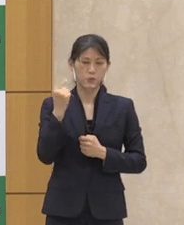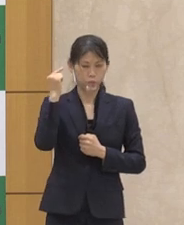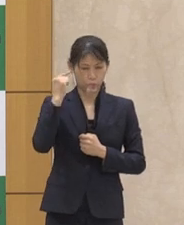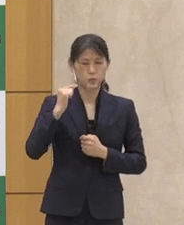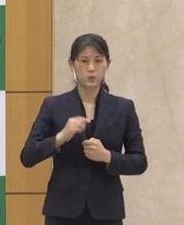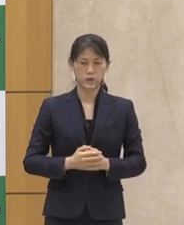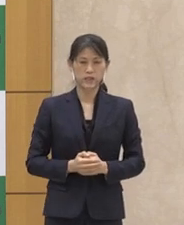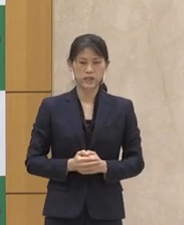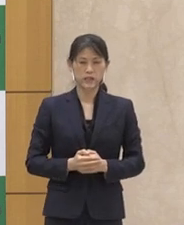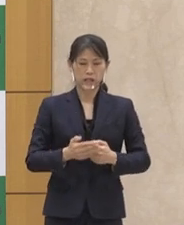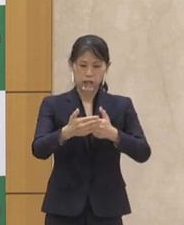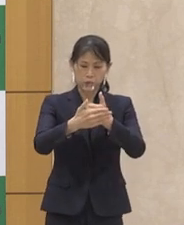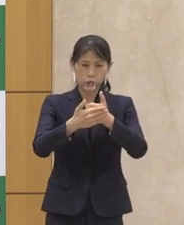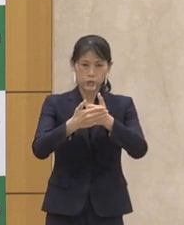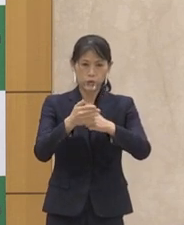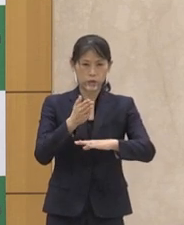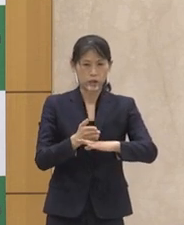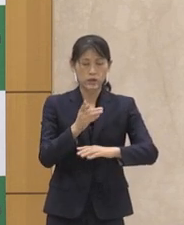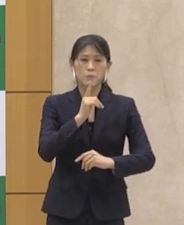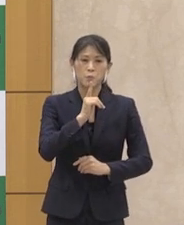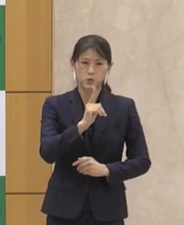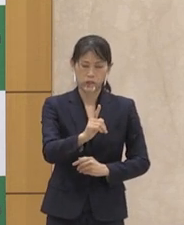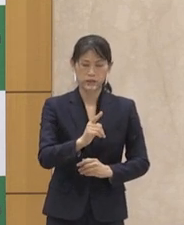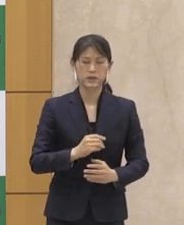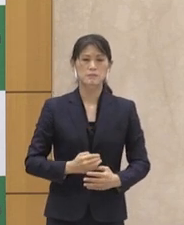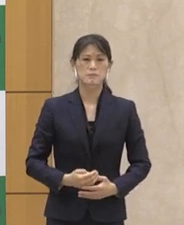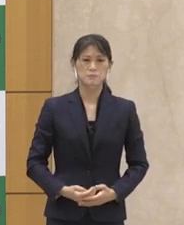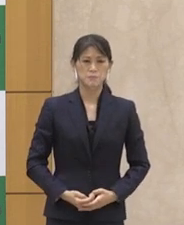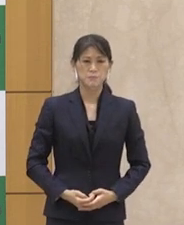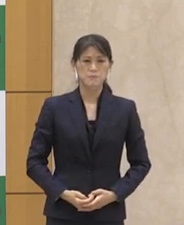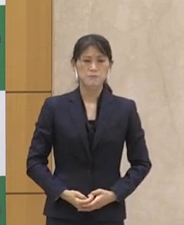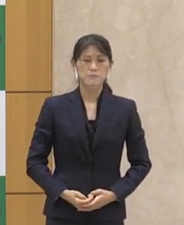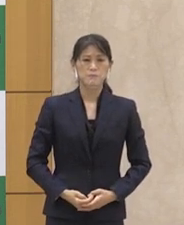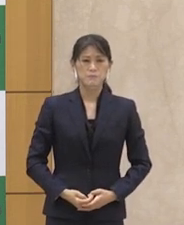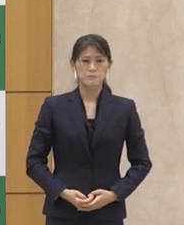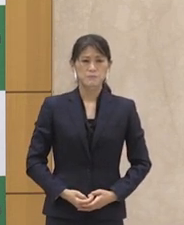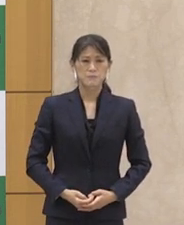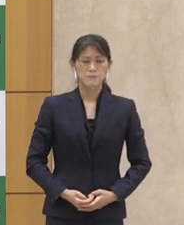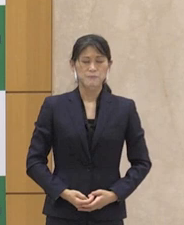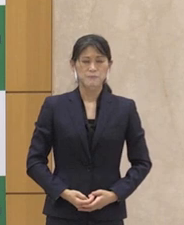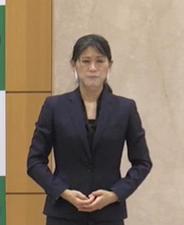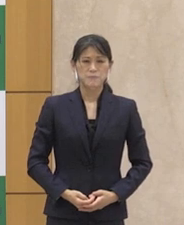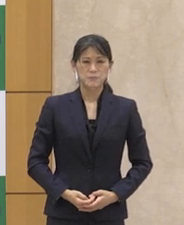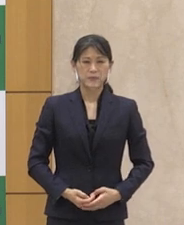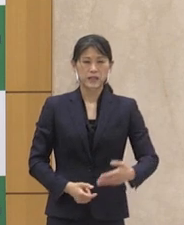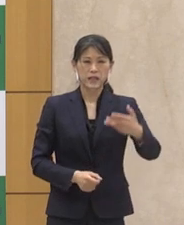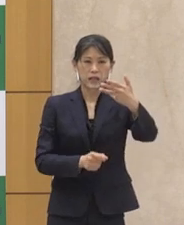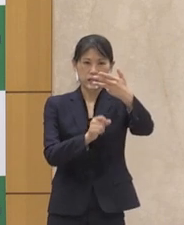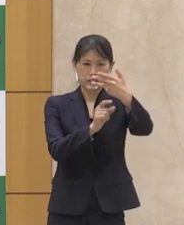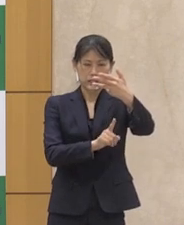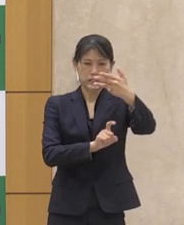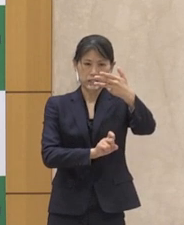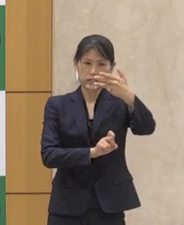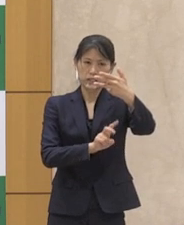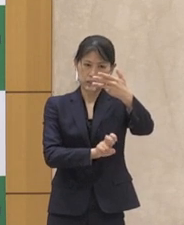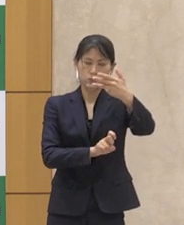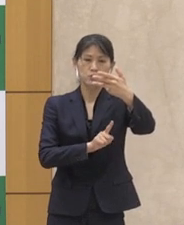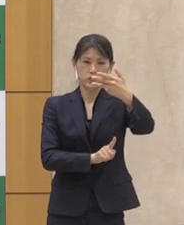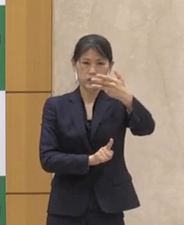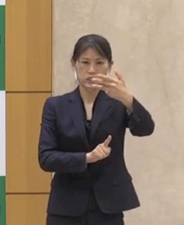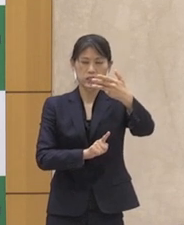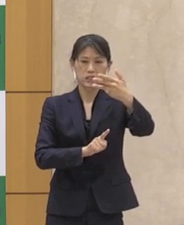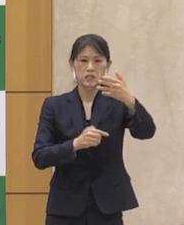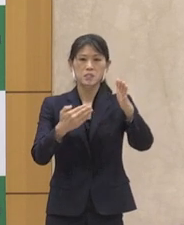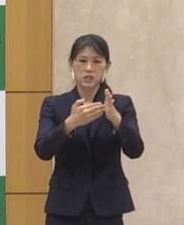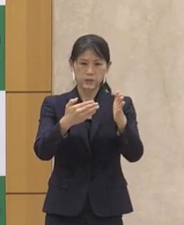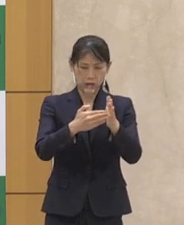たいと思っております。また8月21日までの